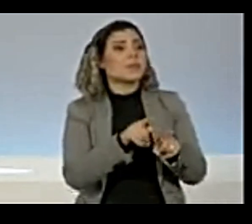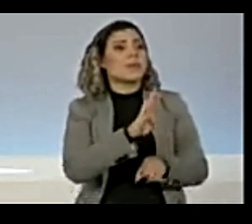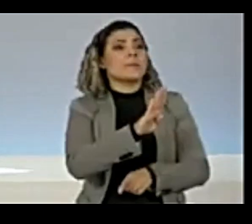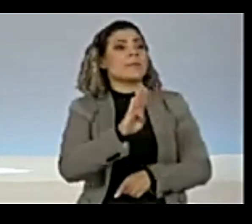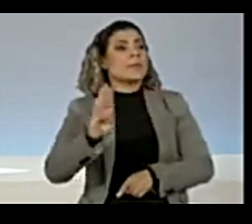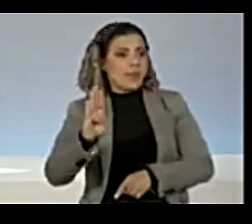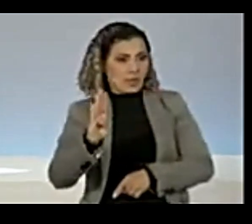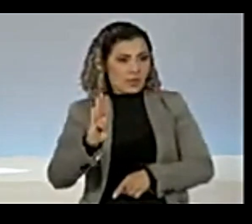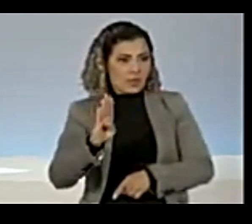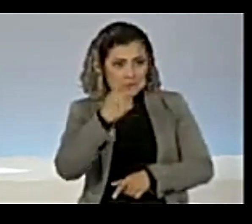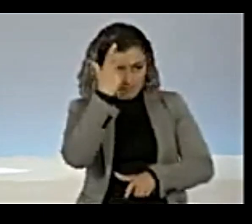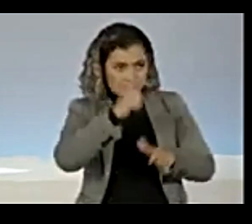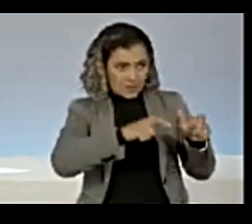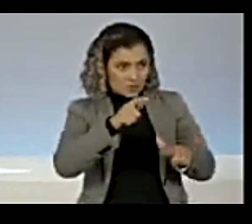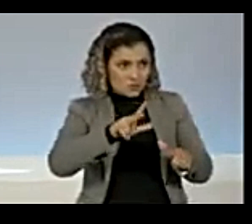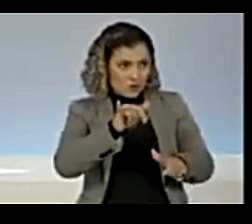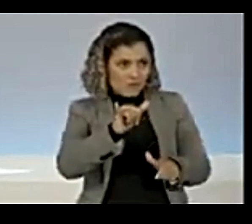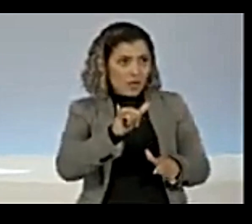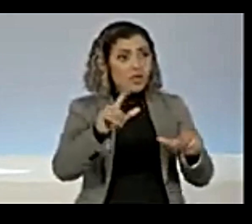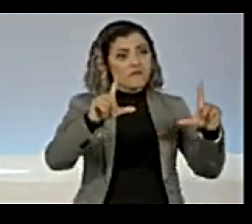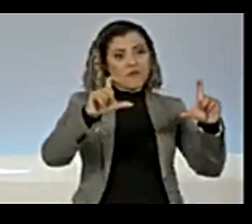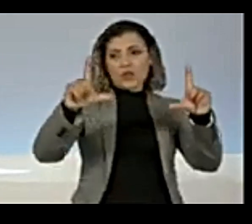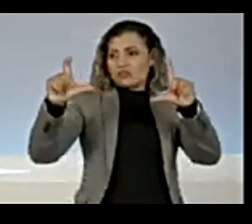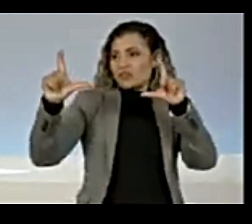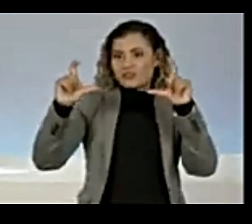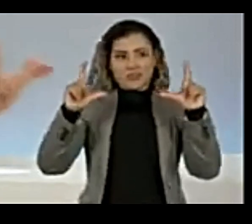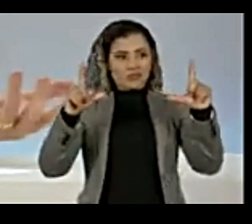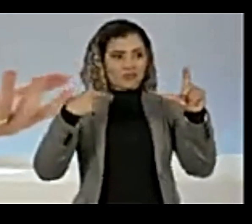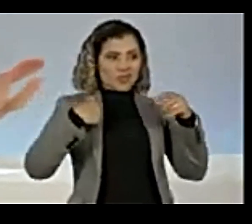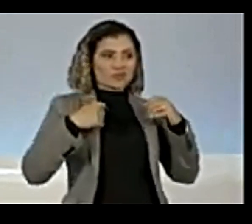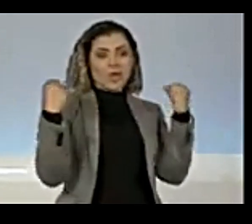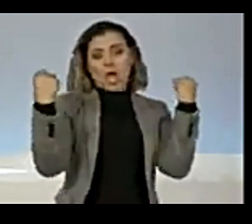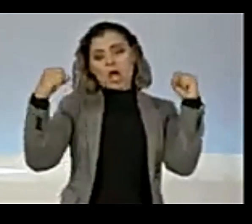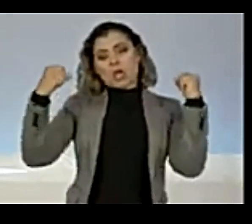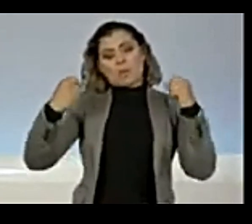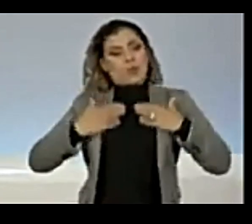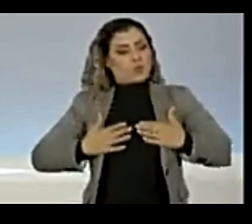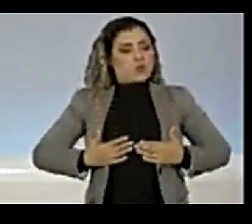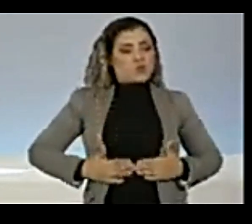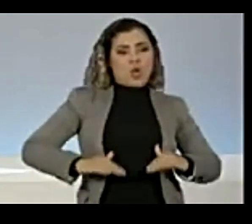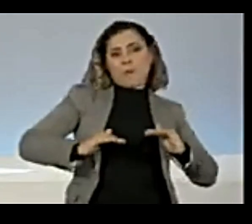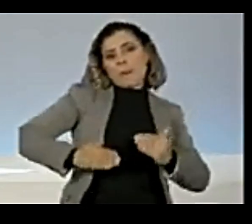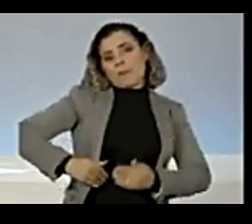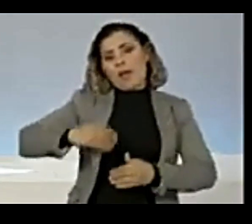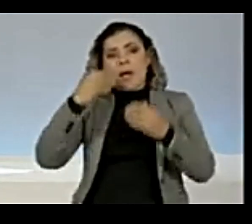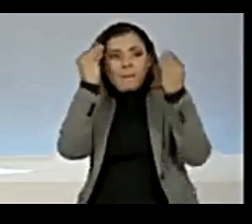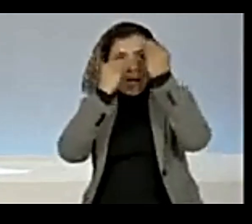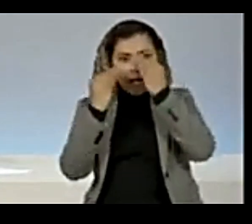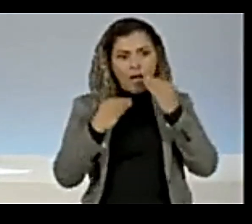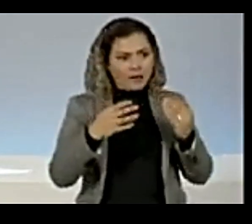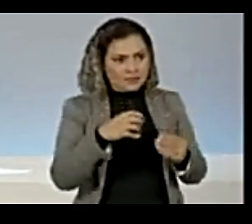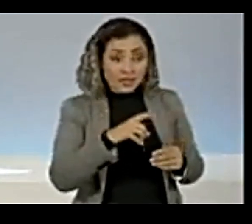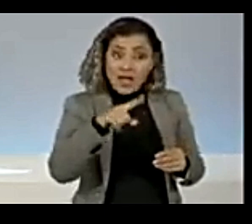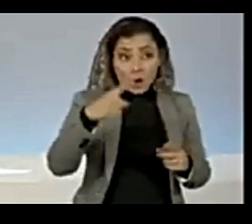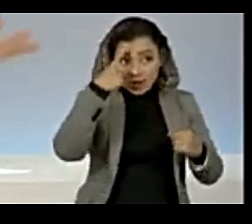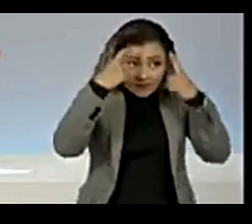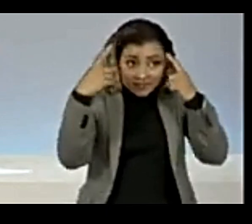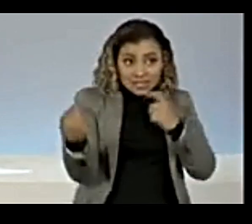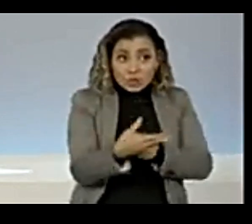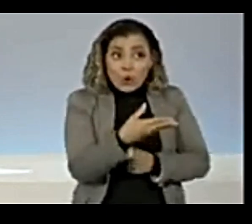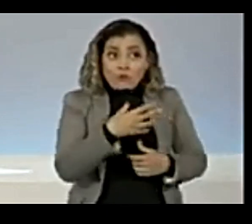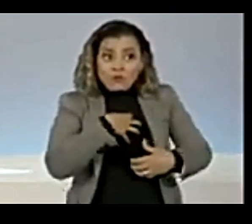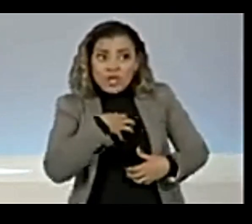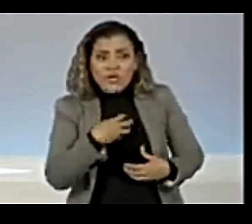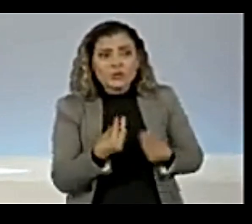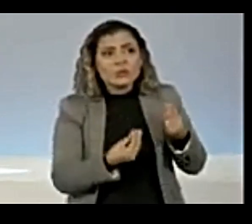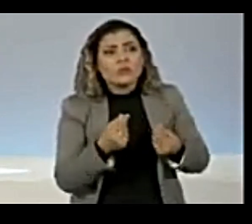não vai mais ficar postando foto de roupa na academia, fazendo maquiagem. Vai ter que ser uma outra coisa. O que é essa